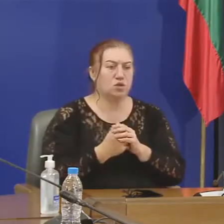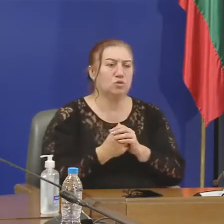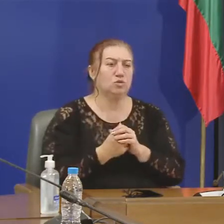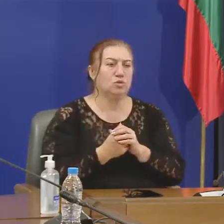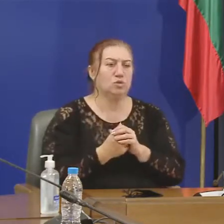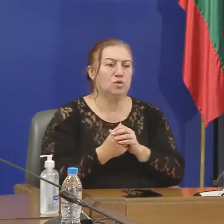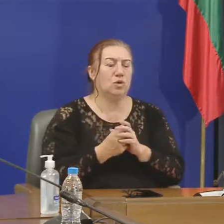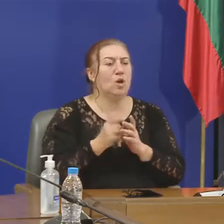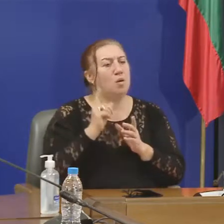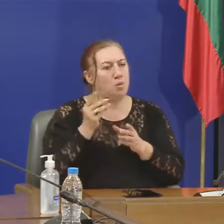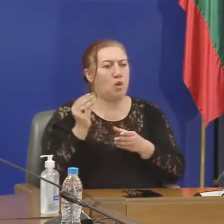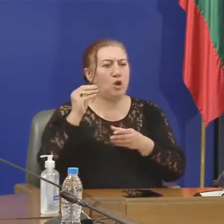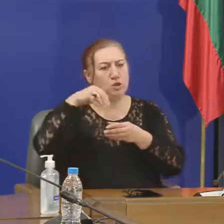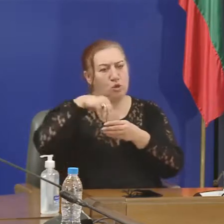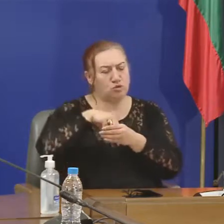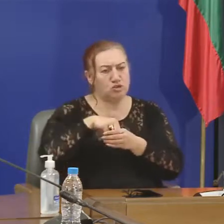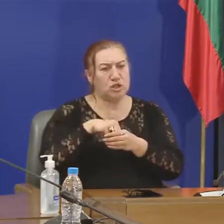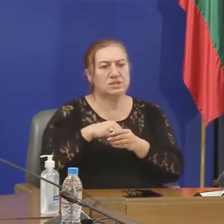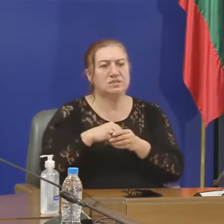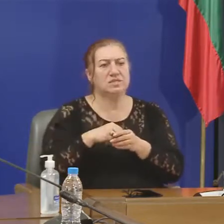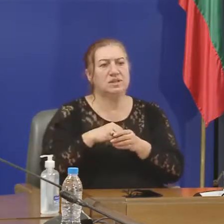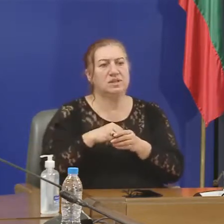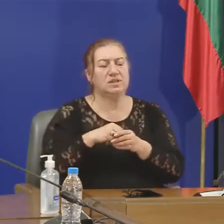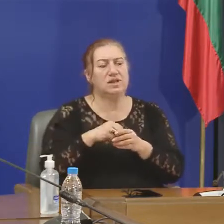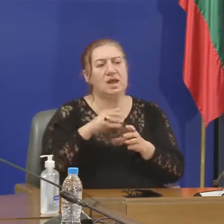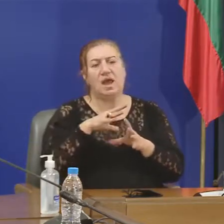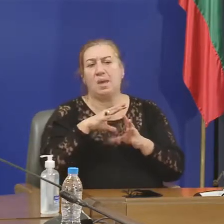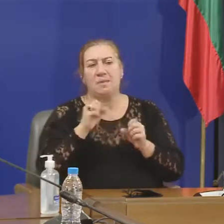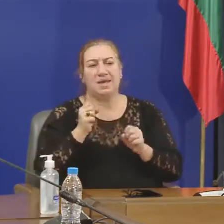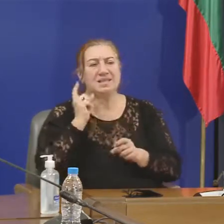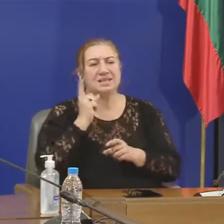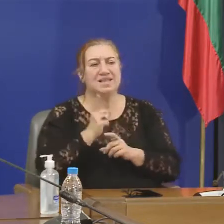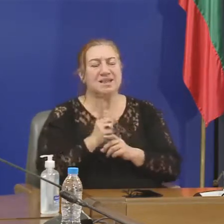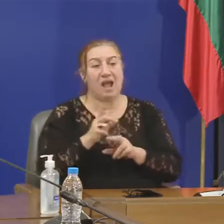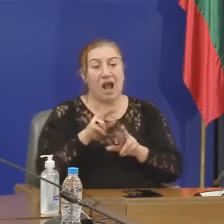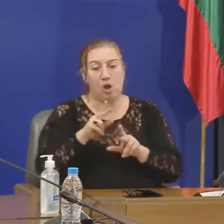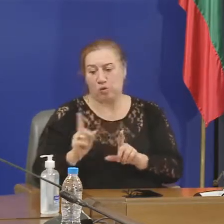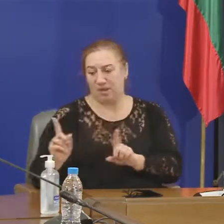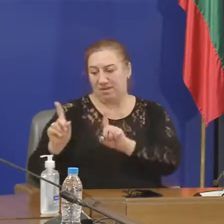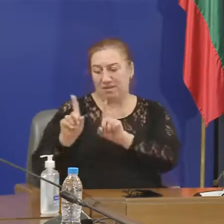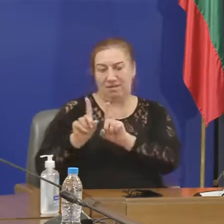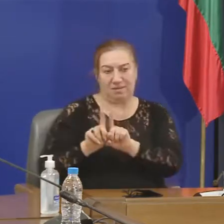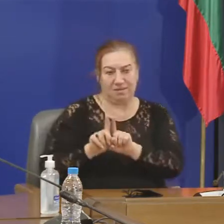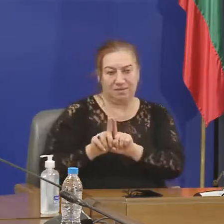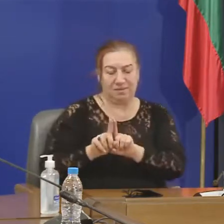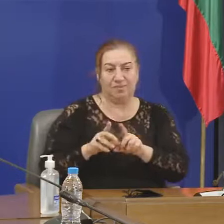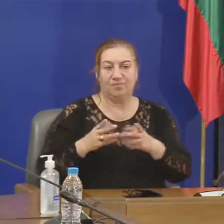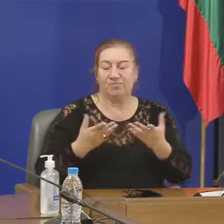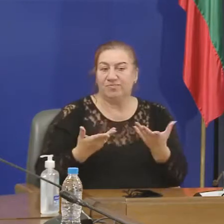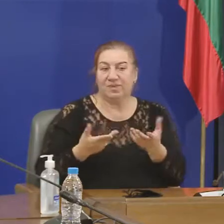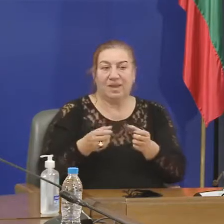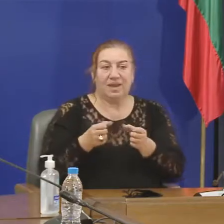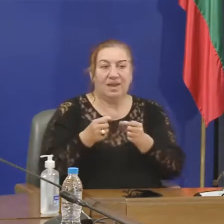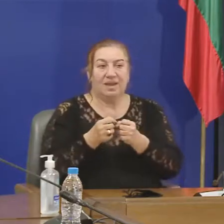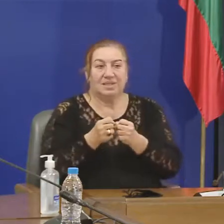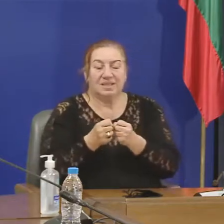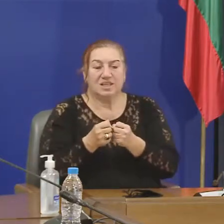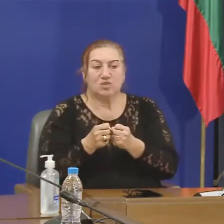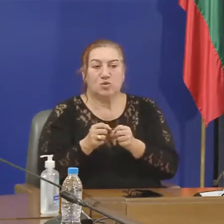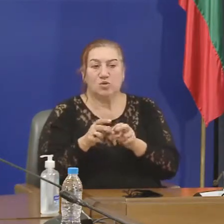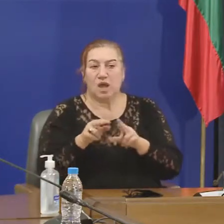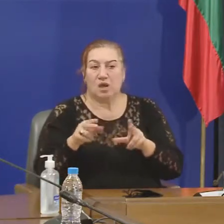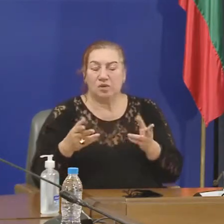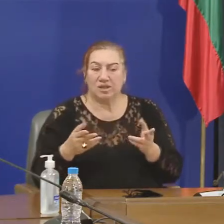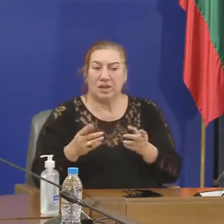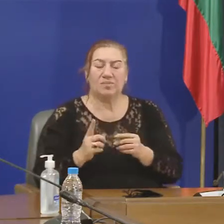могат да участват в това обучение без присъствието на родител, задържането на родителите в дома. Много по-голямо е